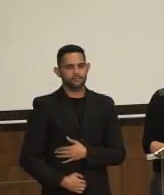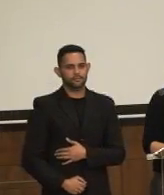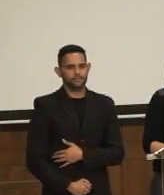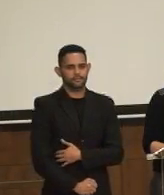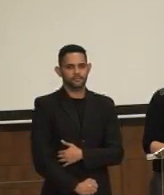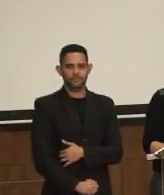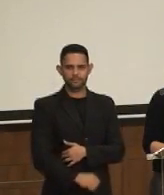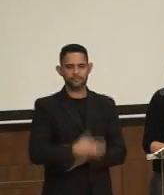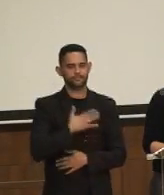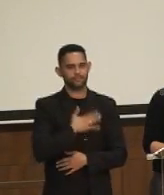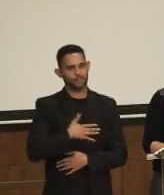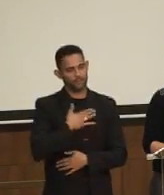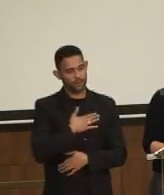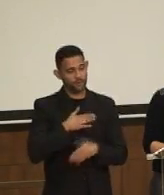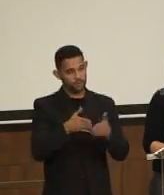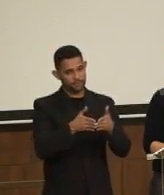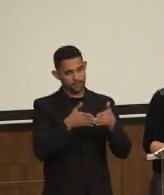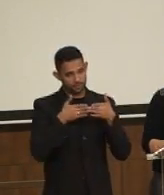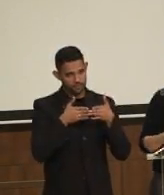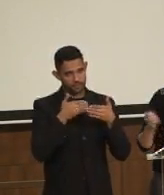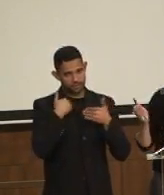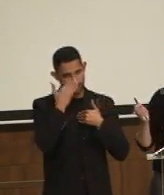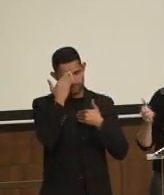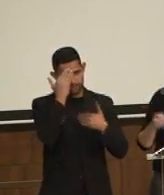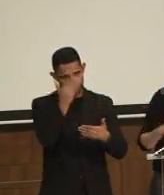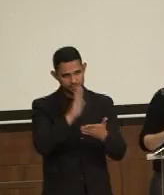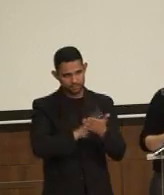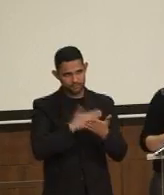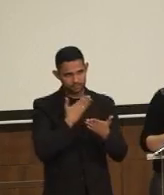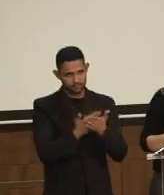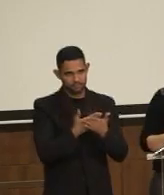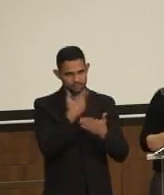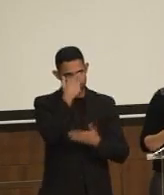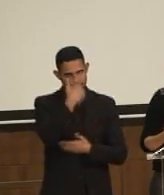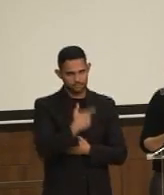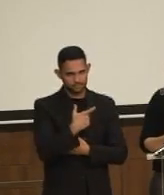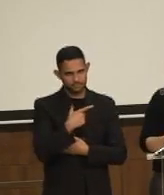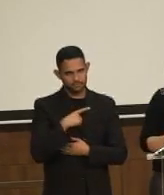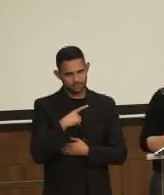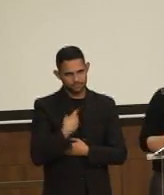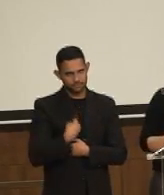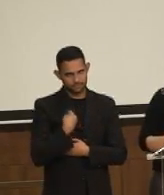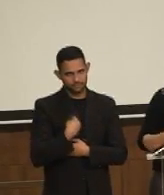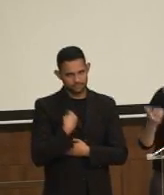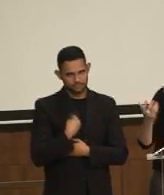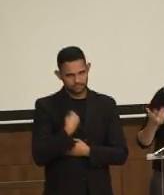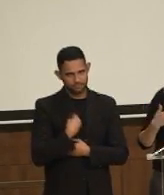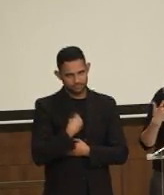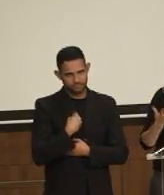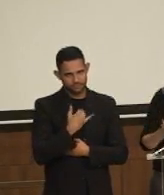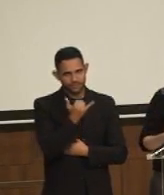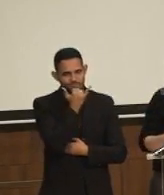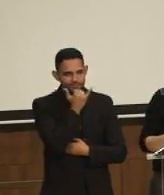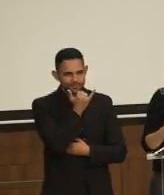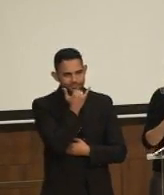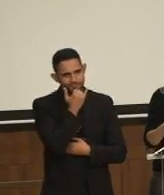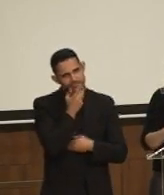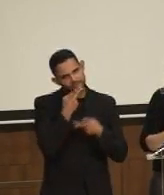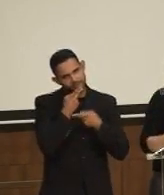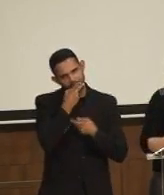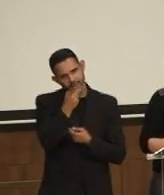Eu queria, primeiramente, agradecer aos intérpretes, que desculpem, eu esqueci de